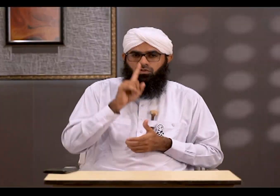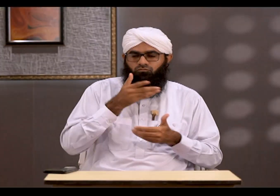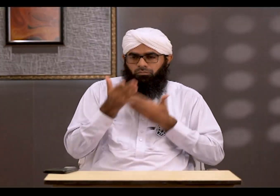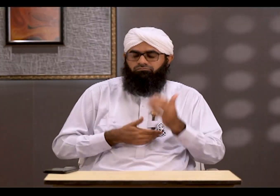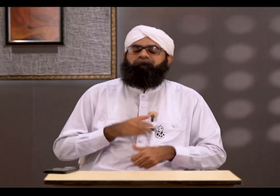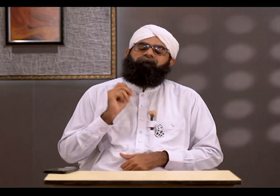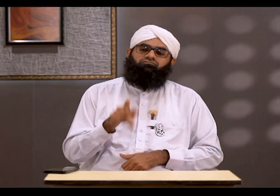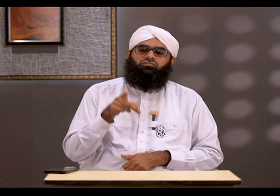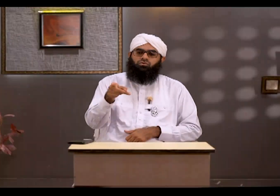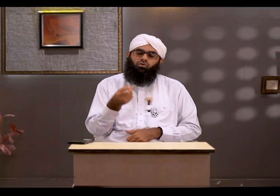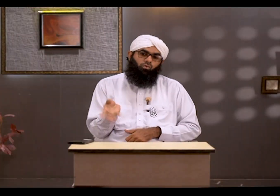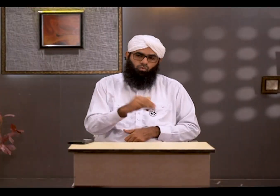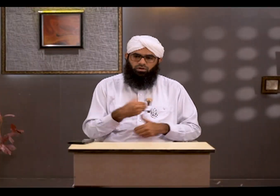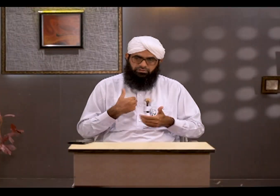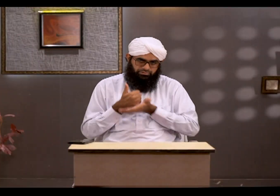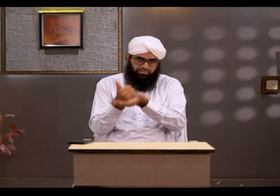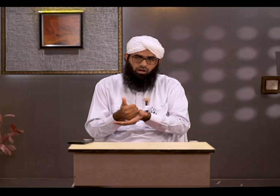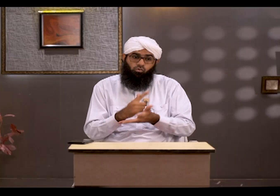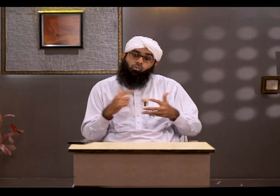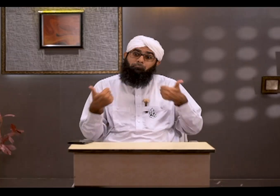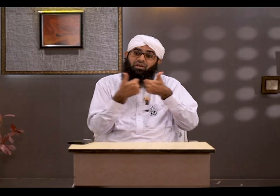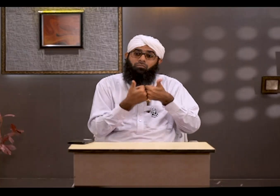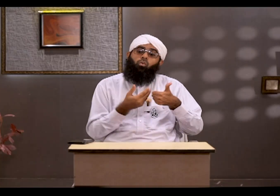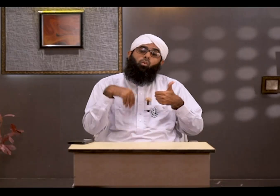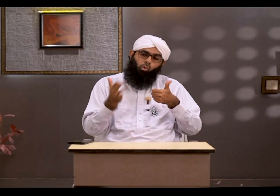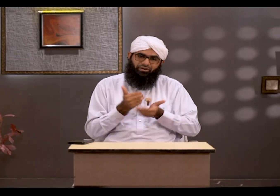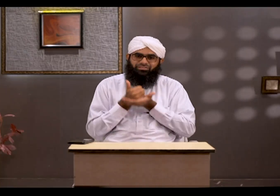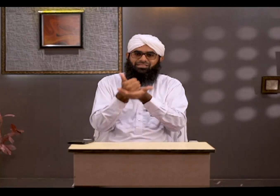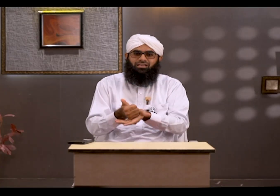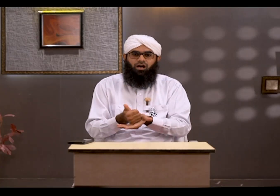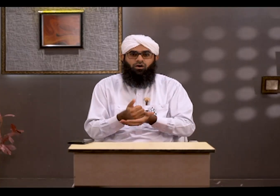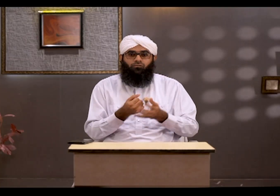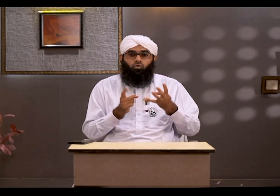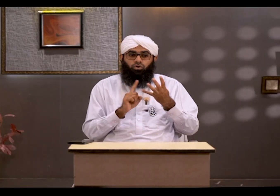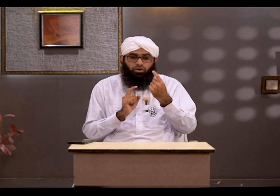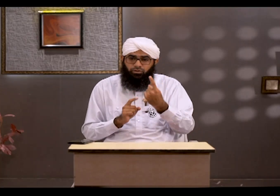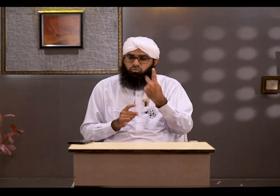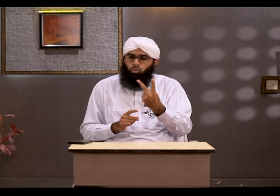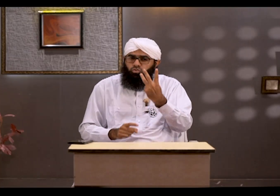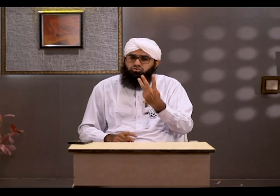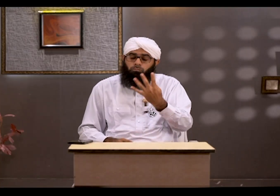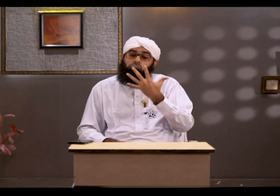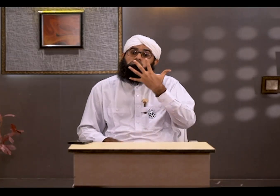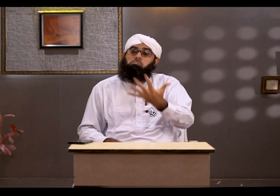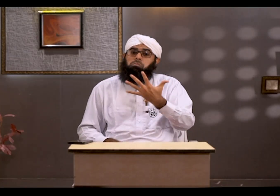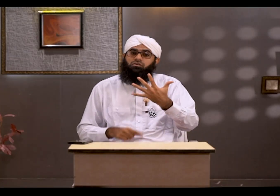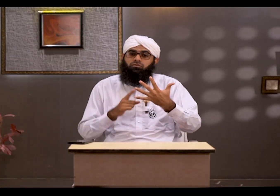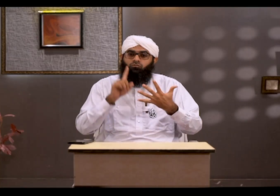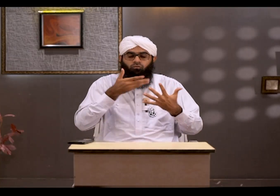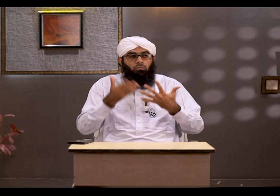برابر مزید۔ رب رحیم کا کلام جاری ہوگا کہ وہ 5ویں بار میں بول اٹھے گا کہ اے میرے رب میں راضی ہوں۔ رب کریم